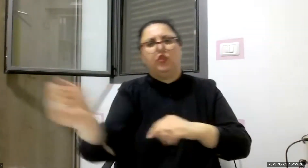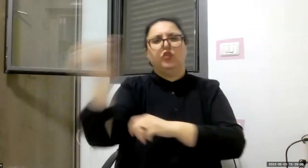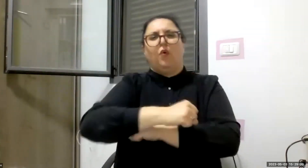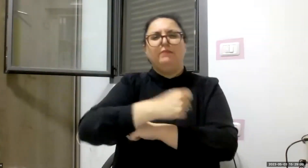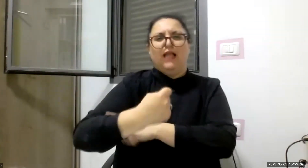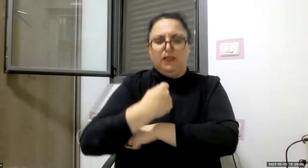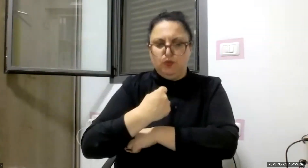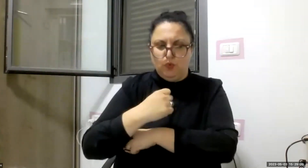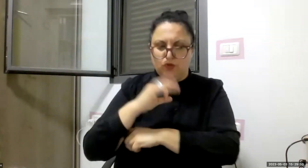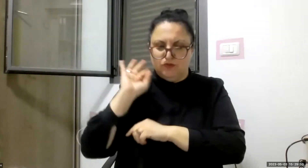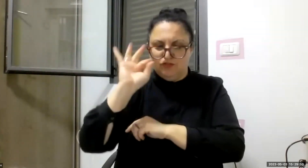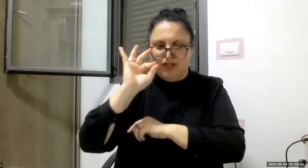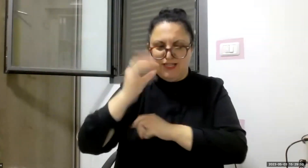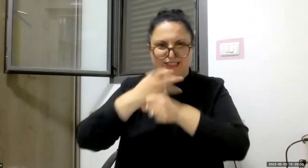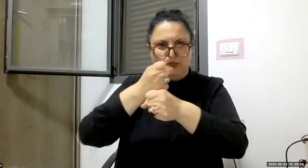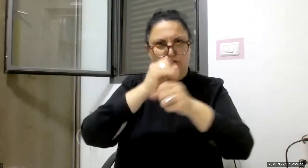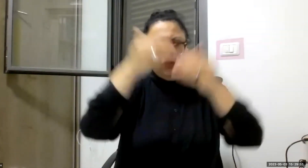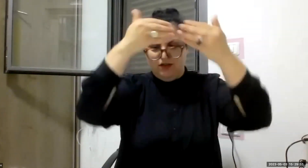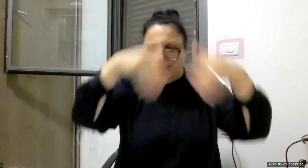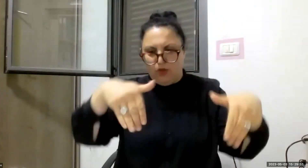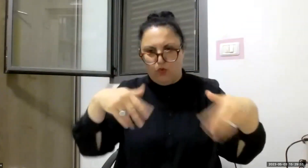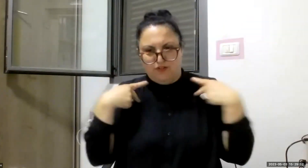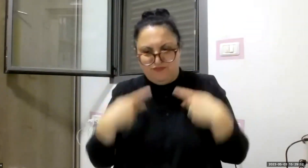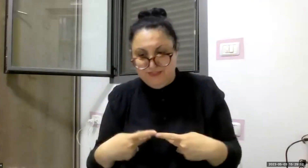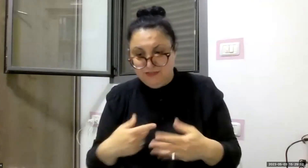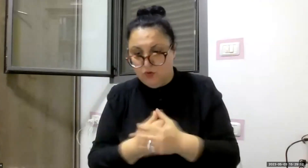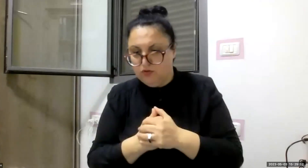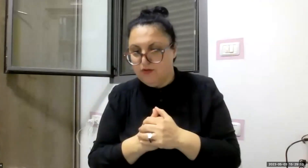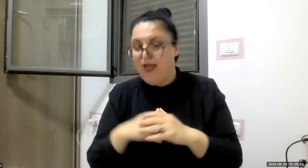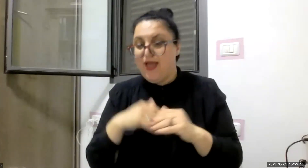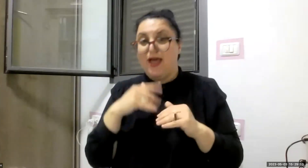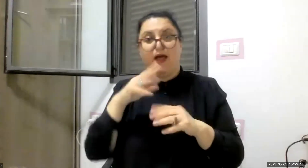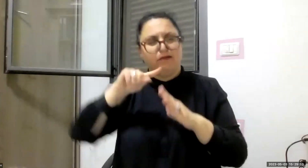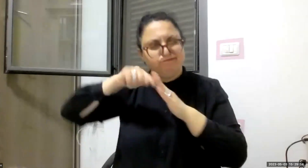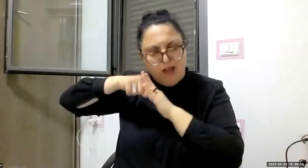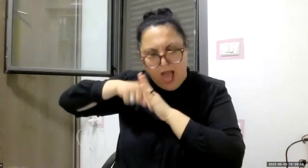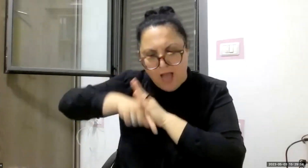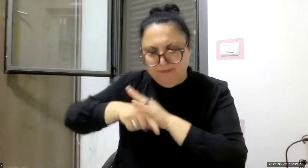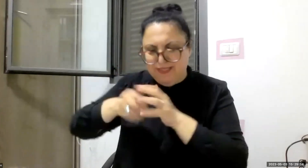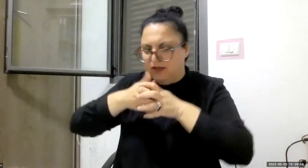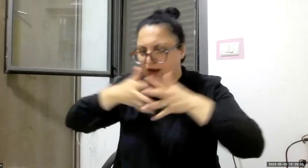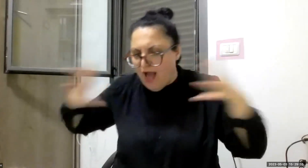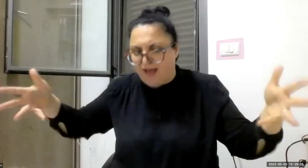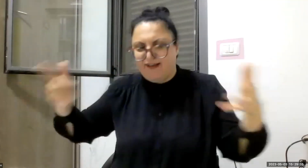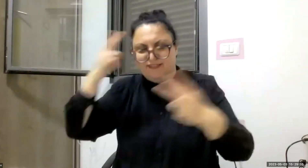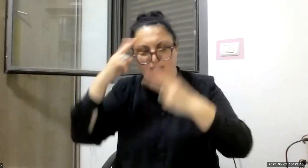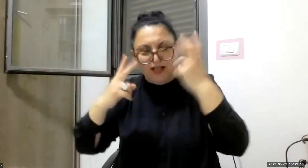חרשות עיוורות להצים את הדומיננטיות לשבור את הדומיננטיות סליחה של הנכות